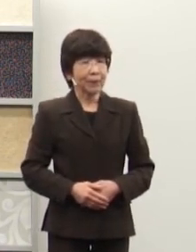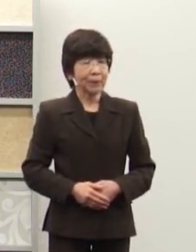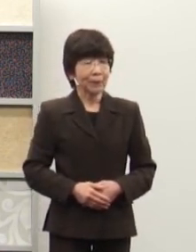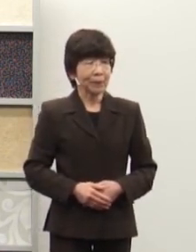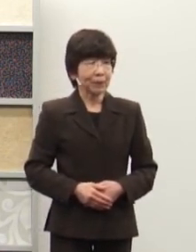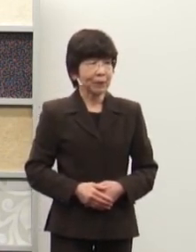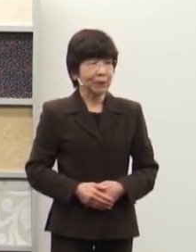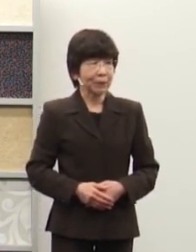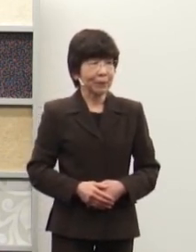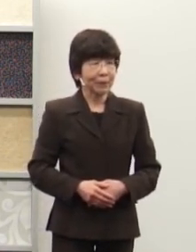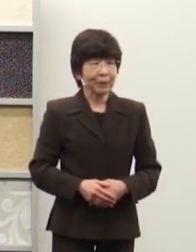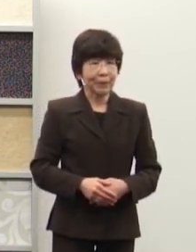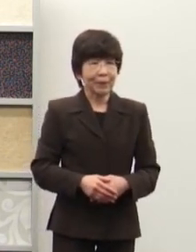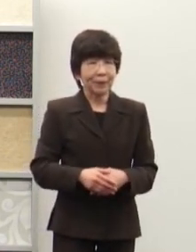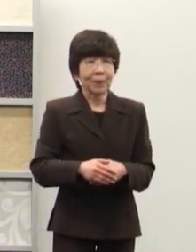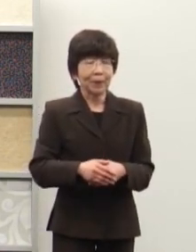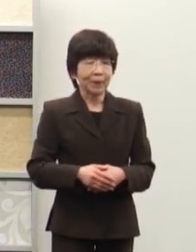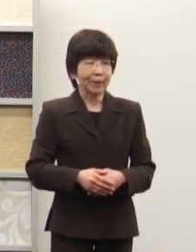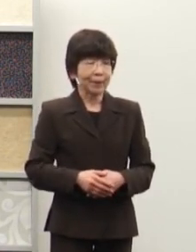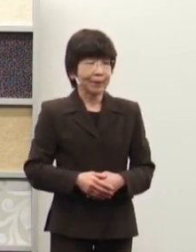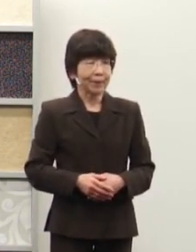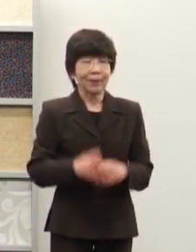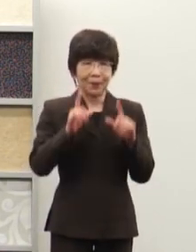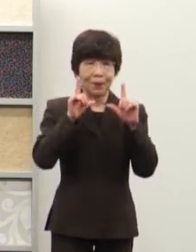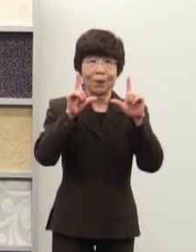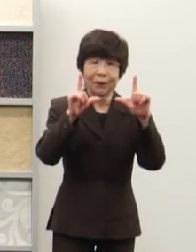そうでしょうか。はい、